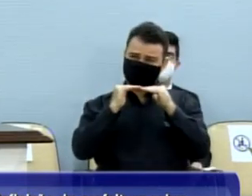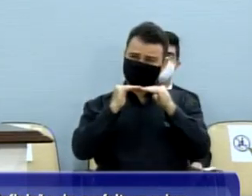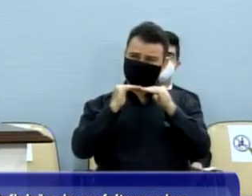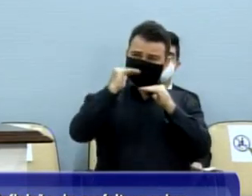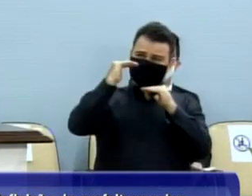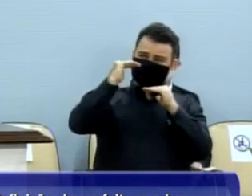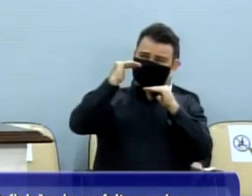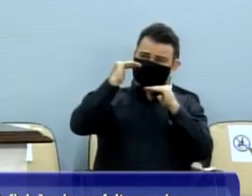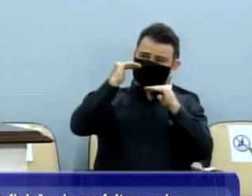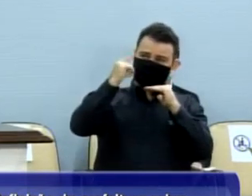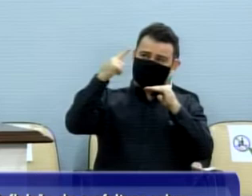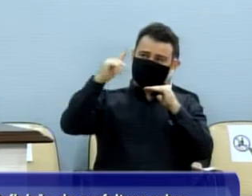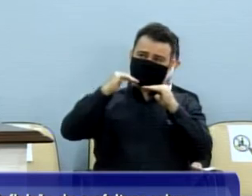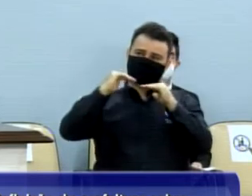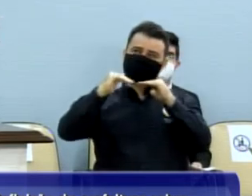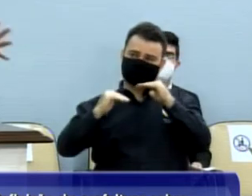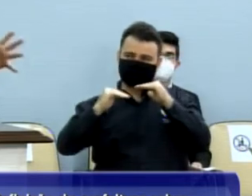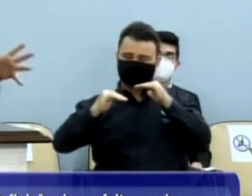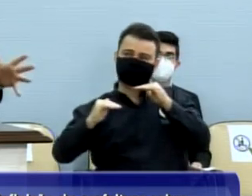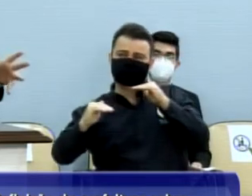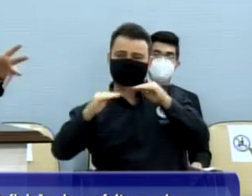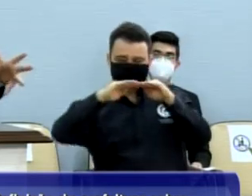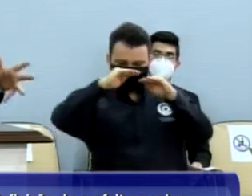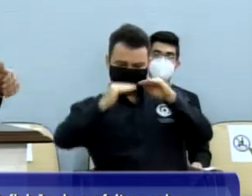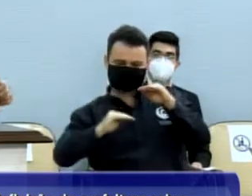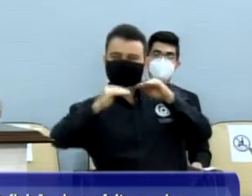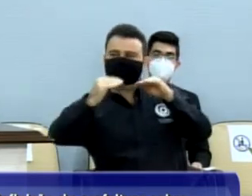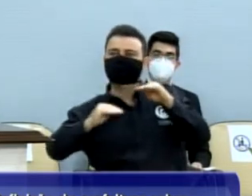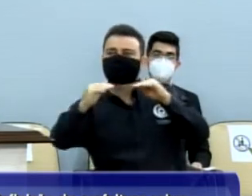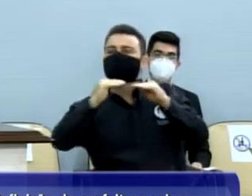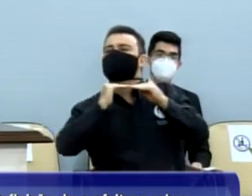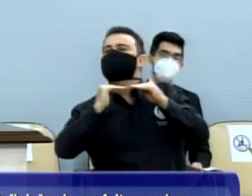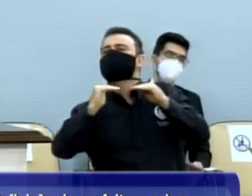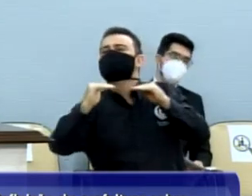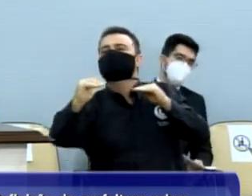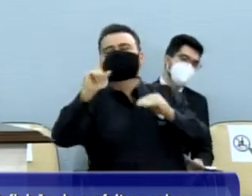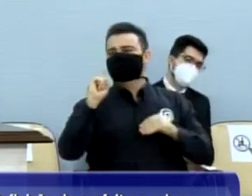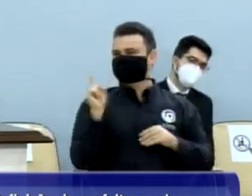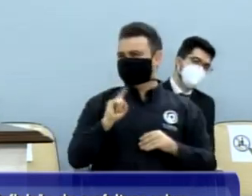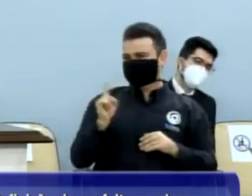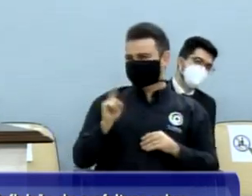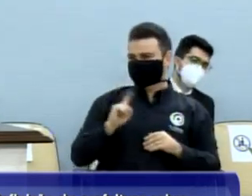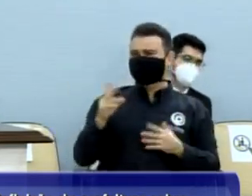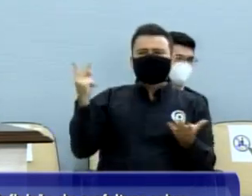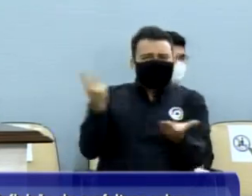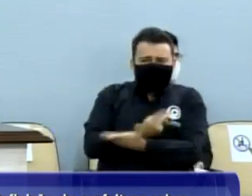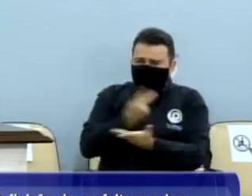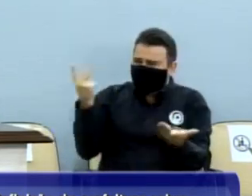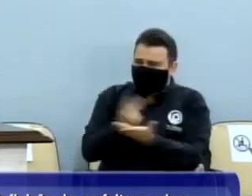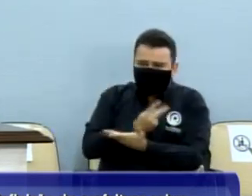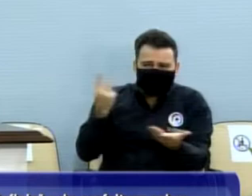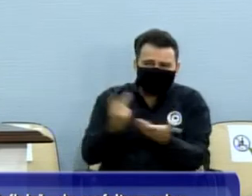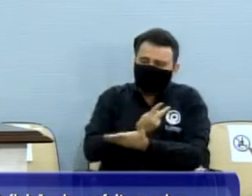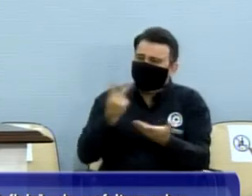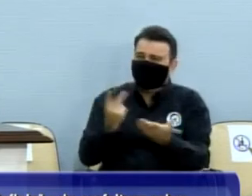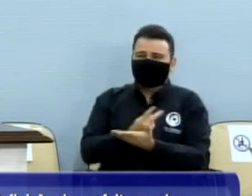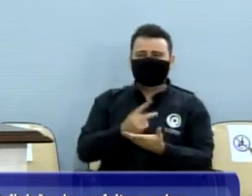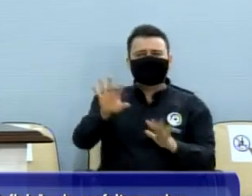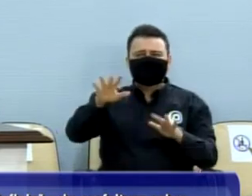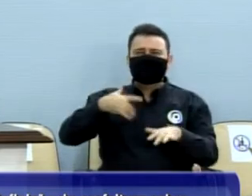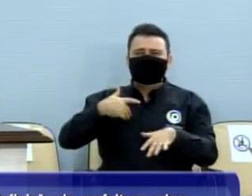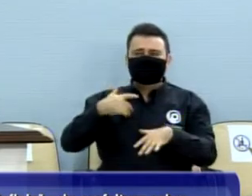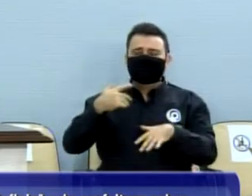alto, no outro ficou baixo. Quem passa por lá pode dar uma... Gente, está errado. É que não deu tempo de eu